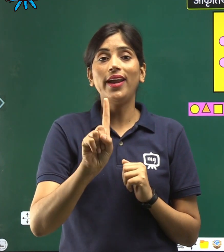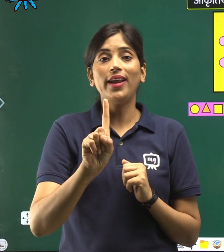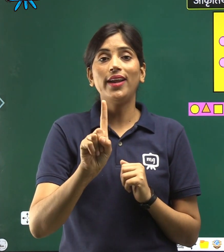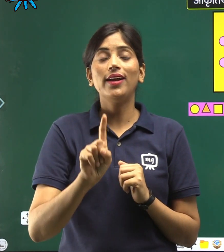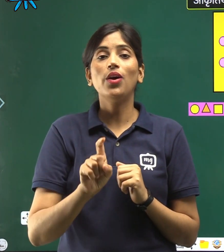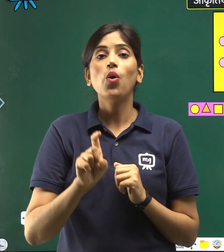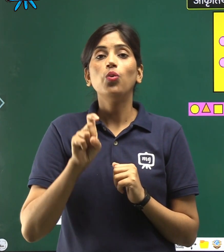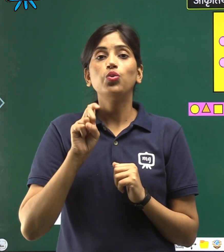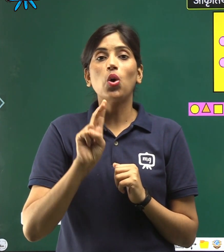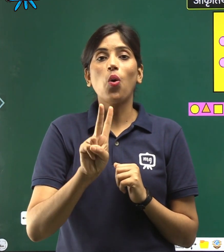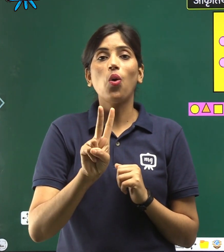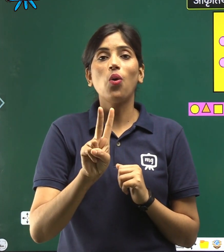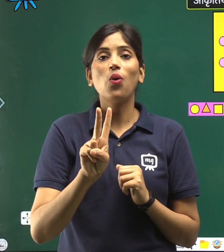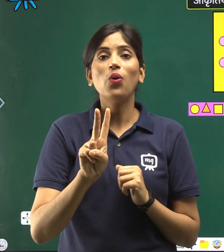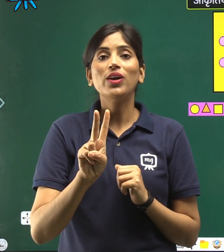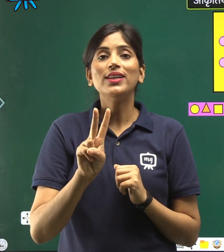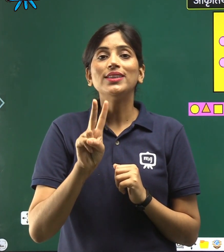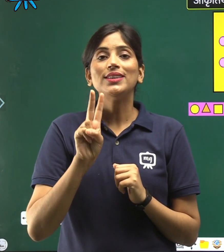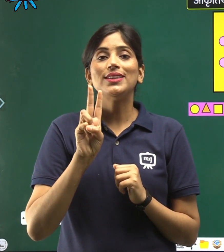1 2